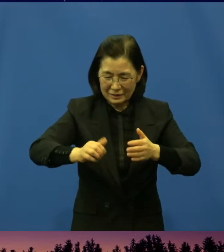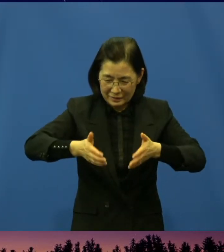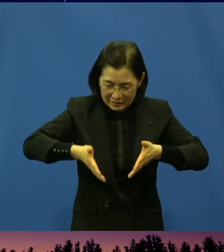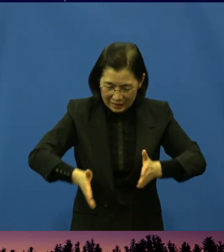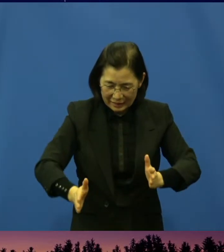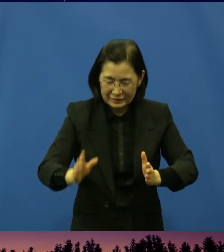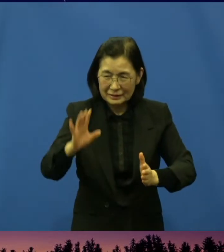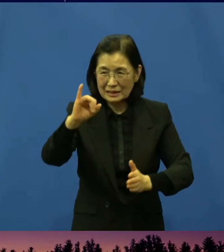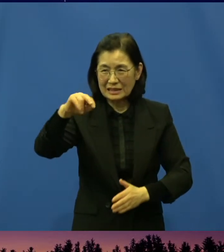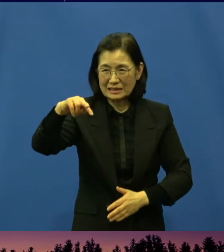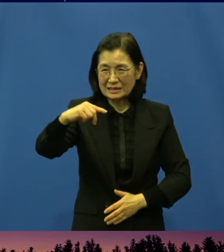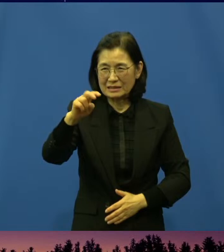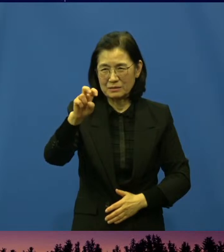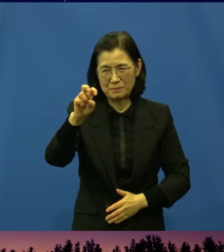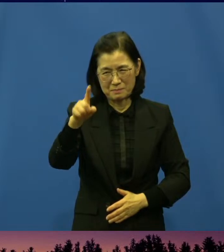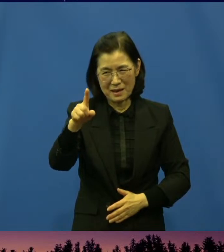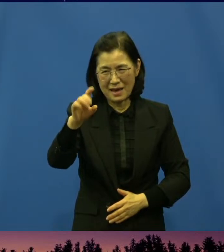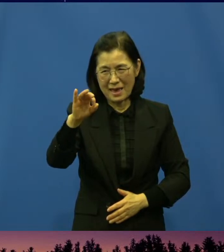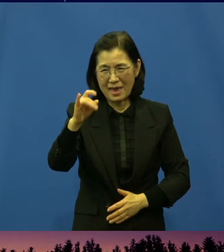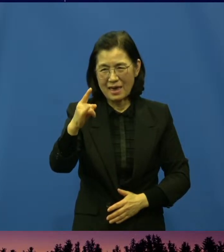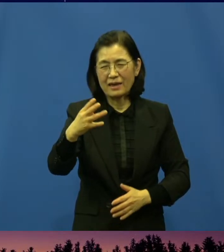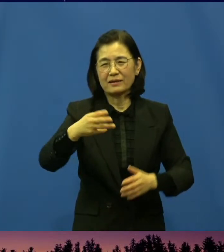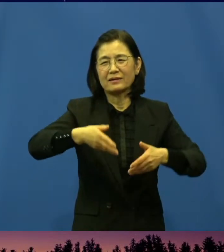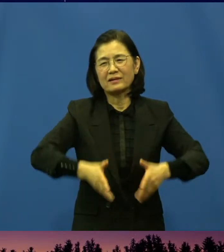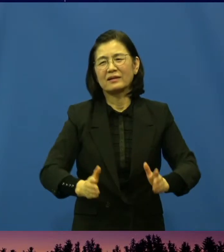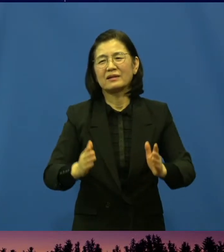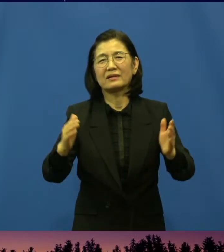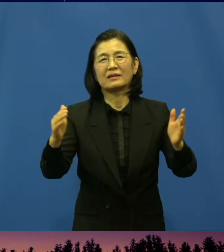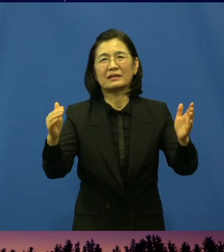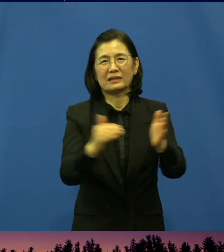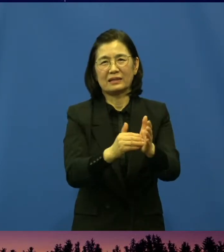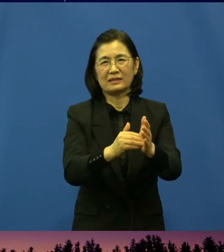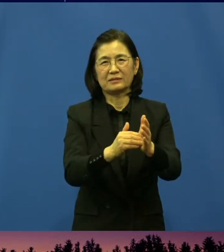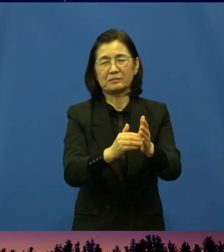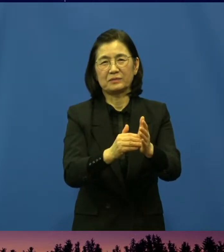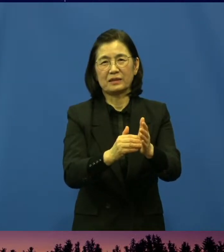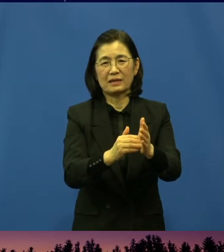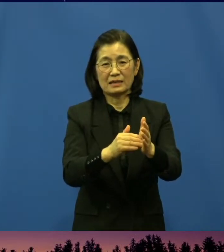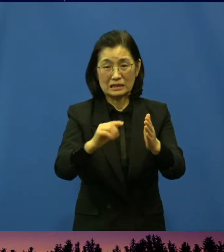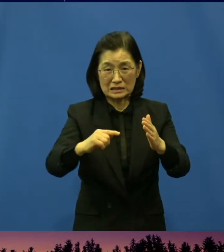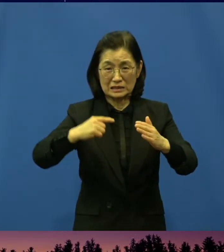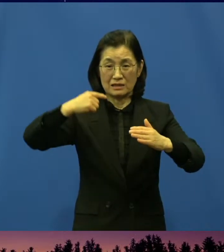그 일이 일어난 이후에 시간이 한참 흘러가요.